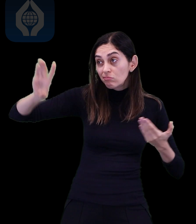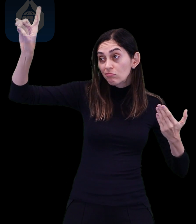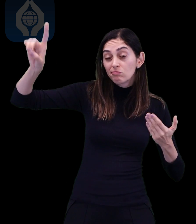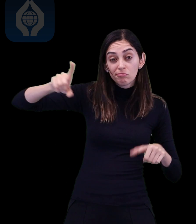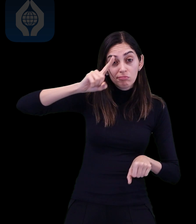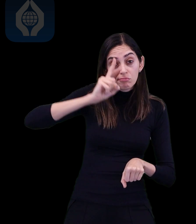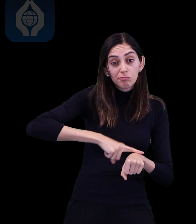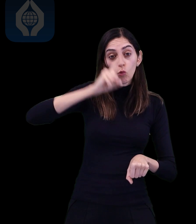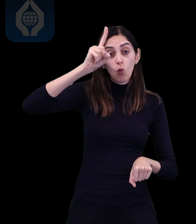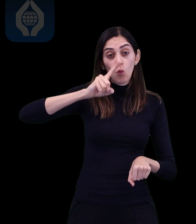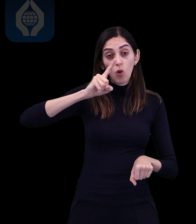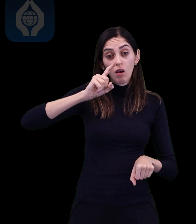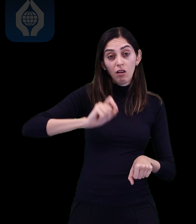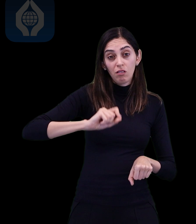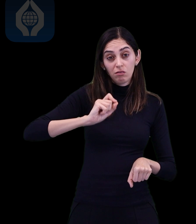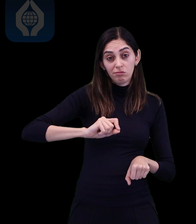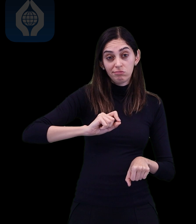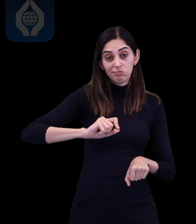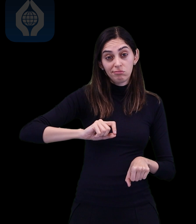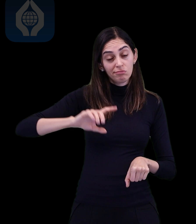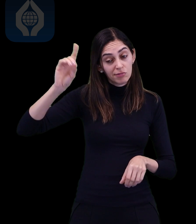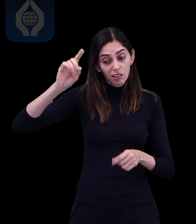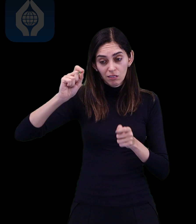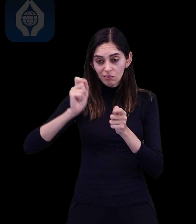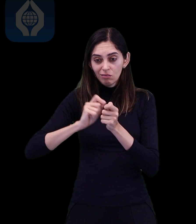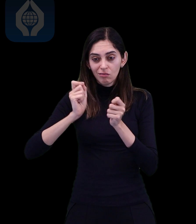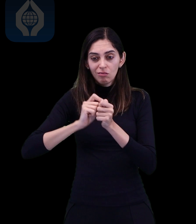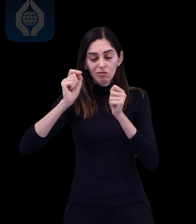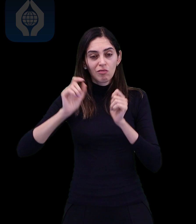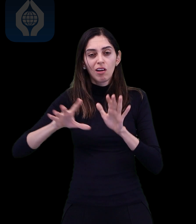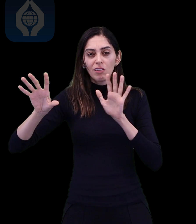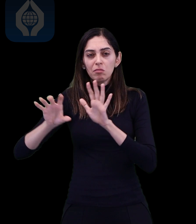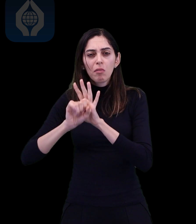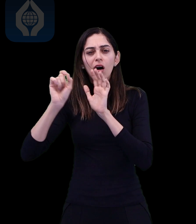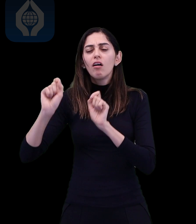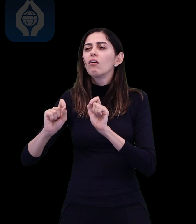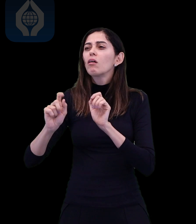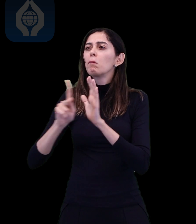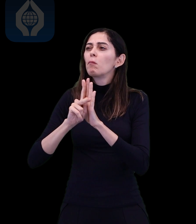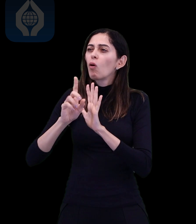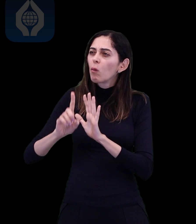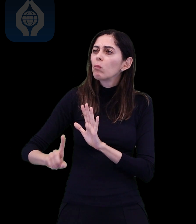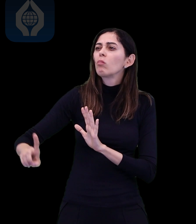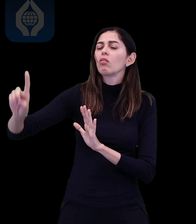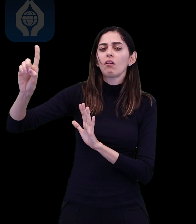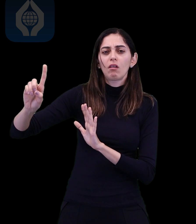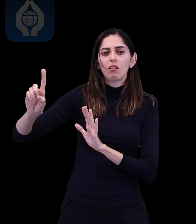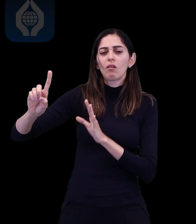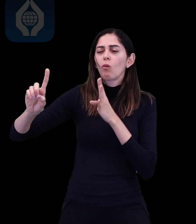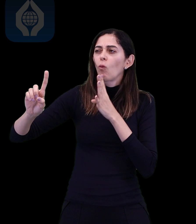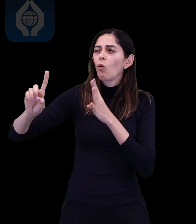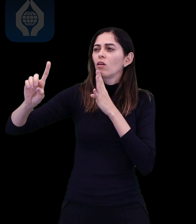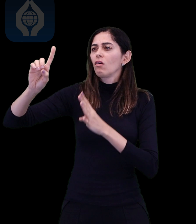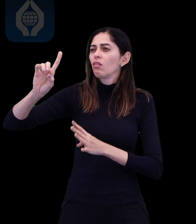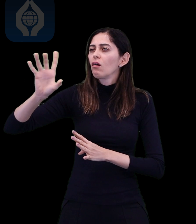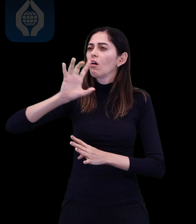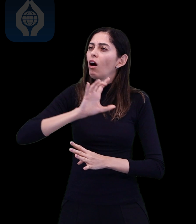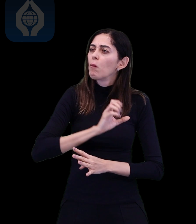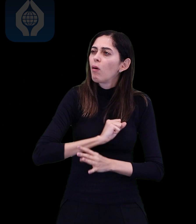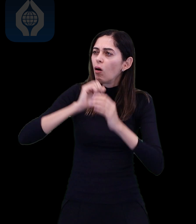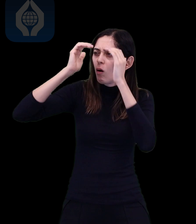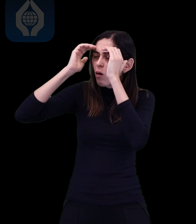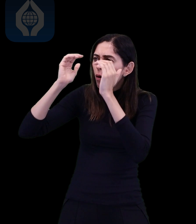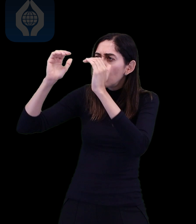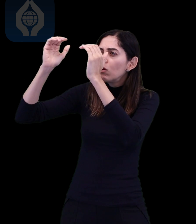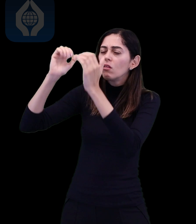apesar de terem sido criados à imagem de Deus, com a capacidade de conhecer, amar e obedecer a